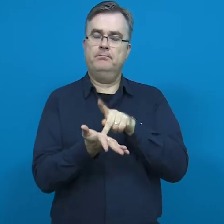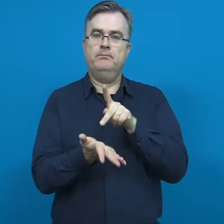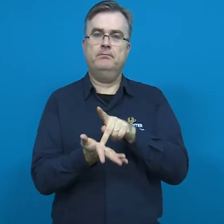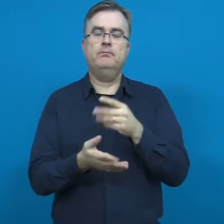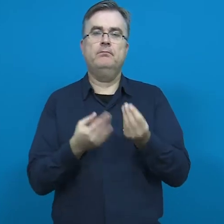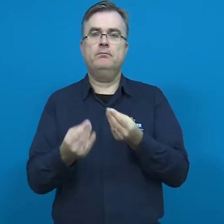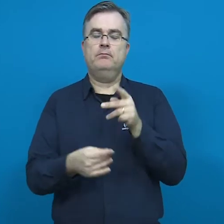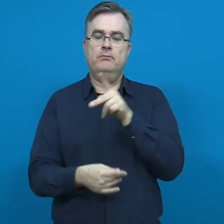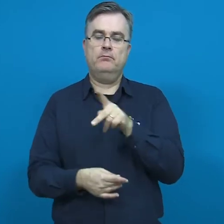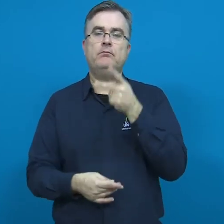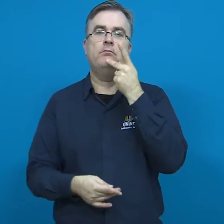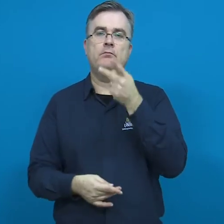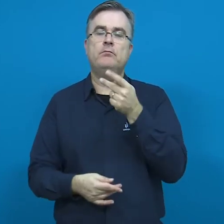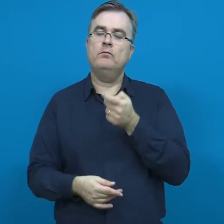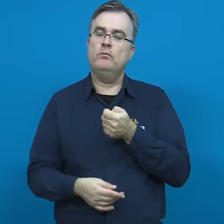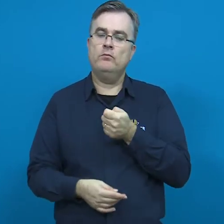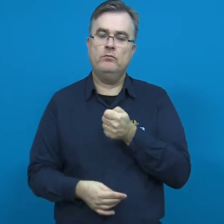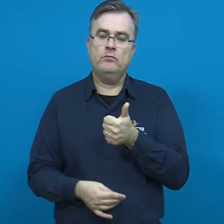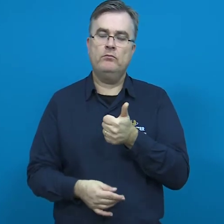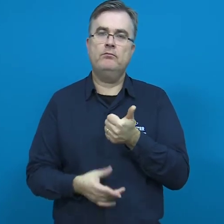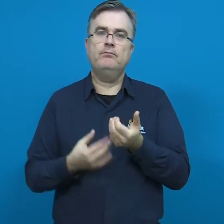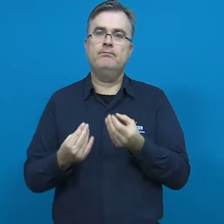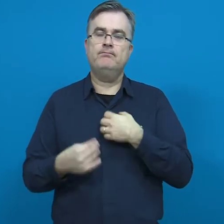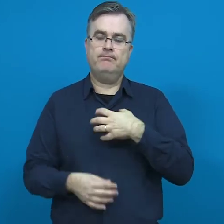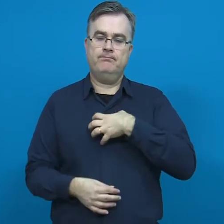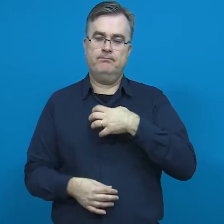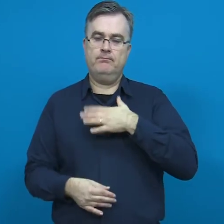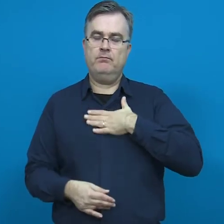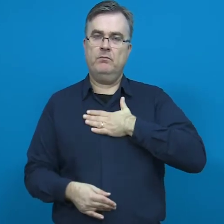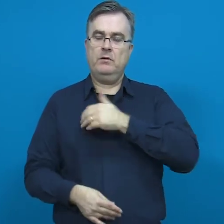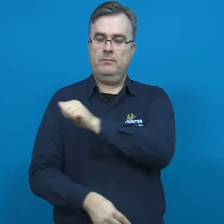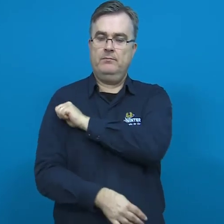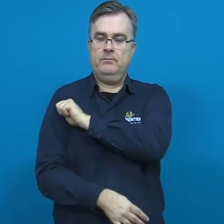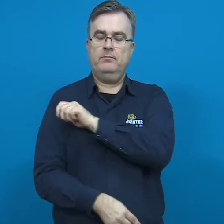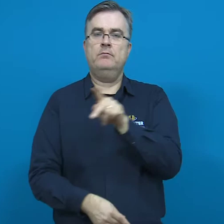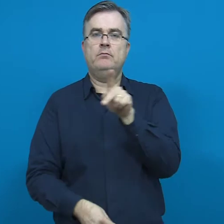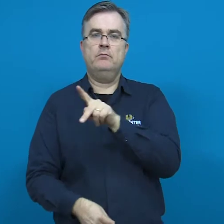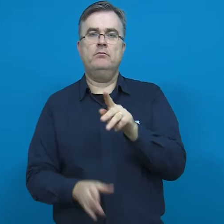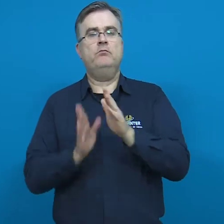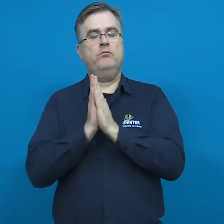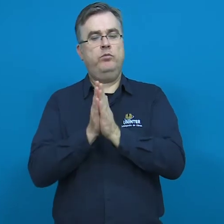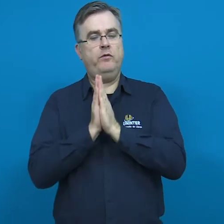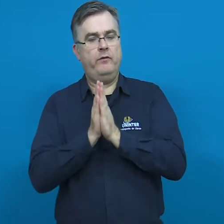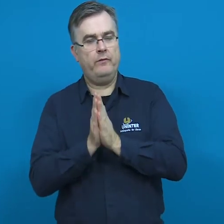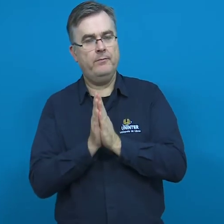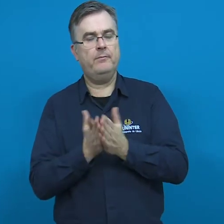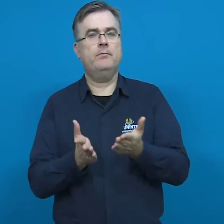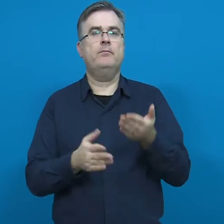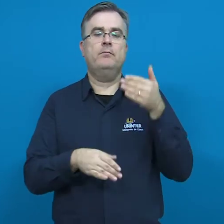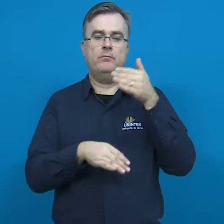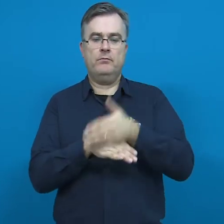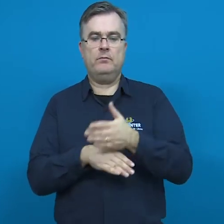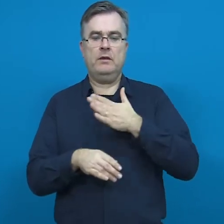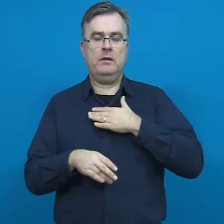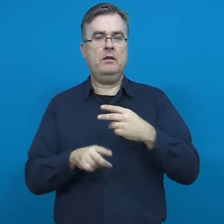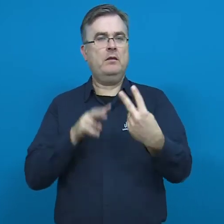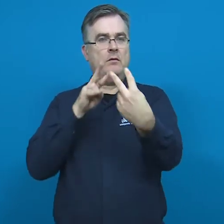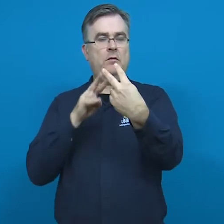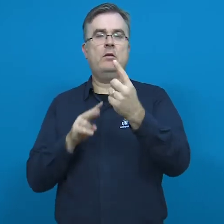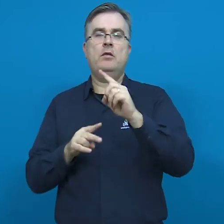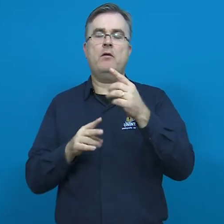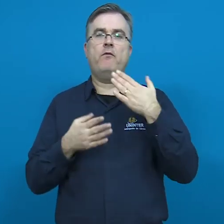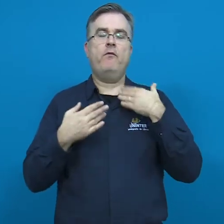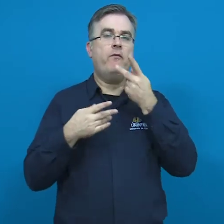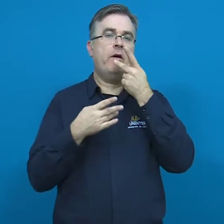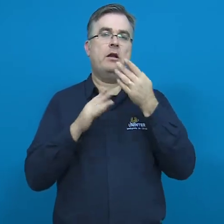Na verdade, como o professor falou, é quase, né, me senti eu aluno, né, professor, por favor, vire de frente para mim,